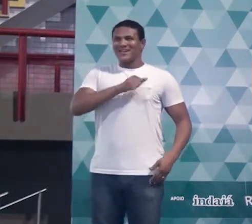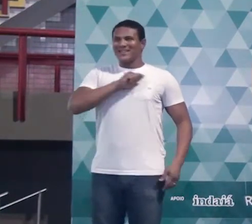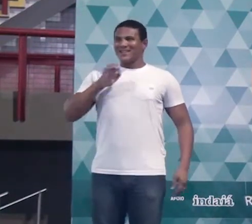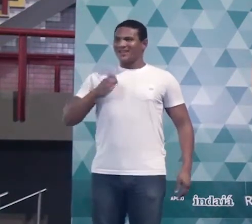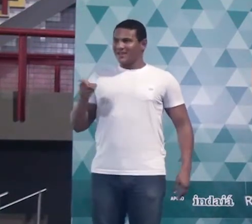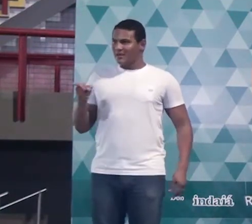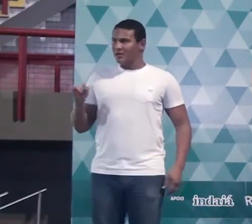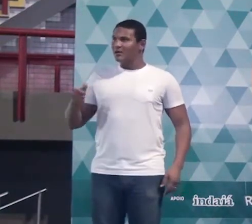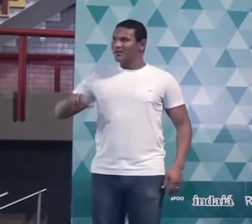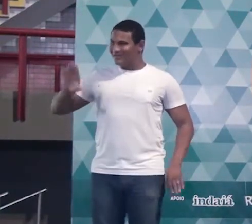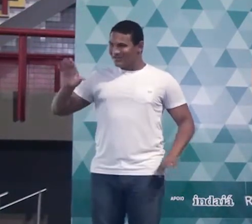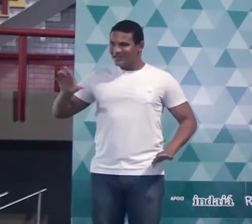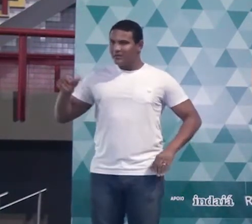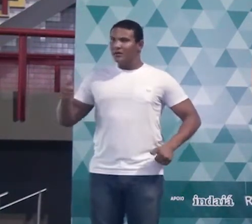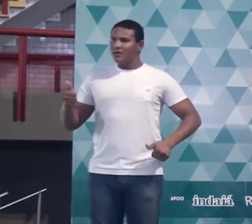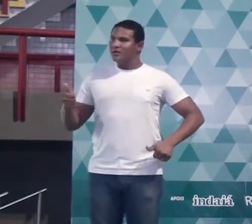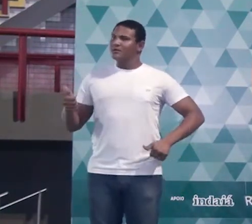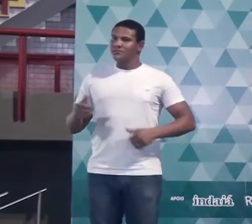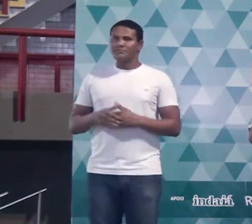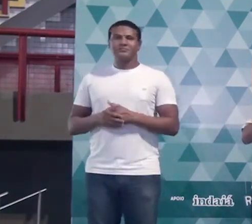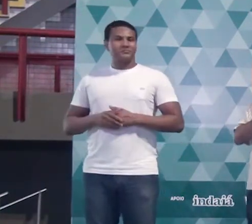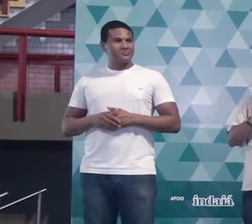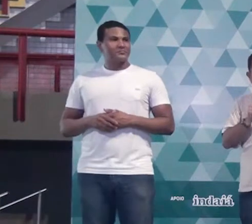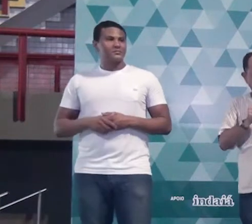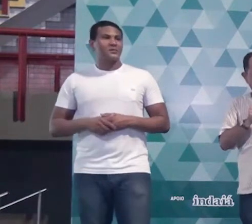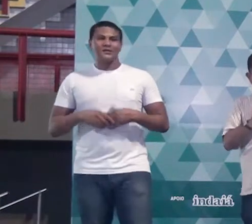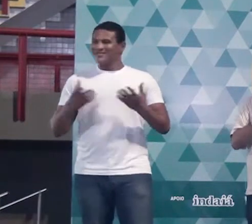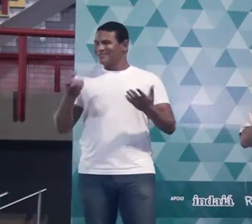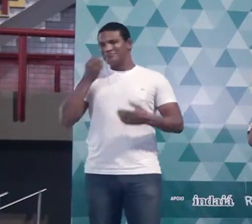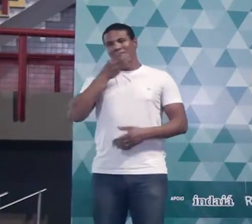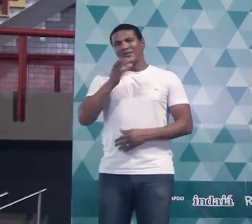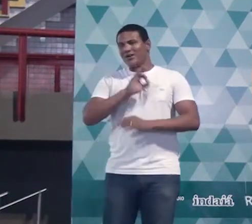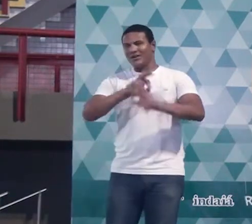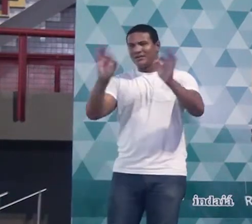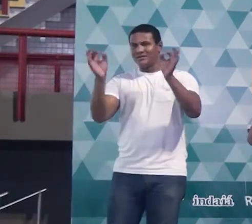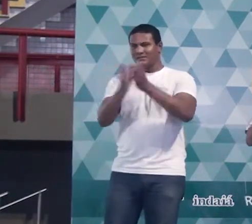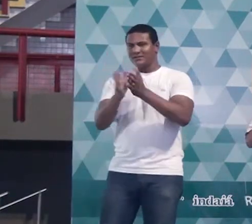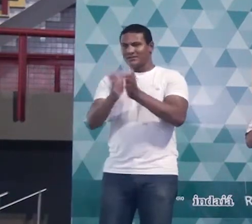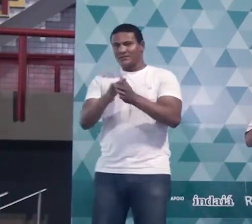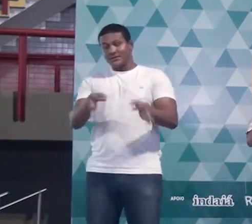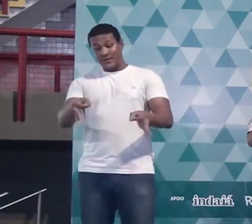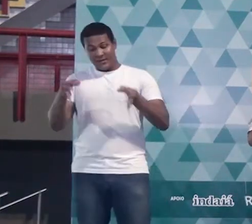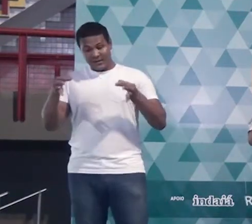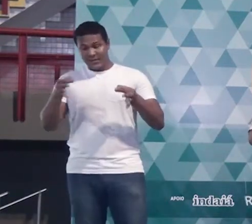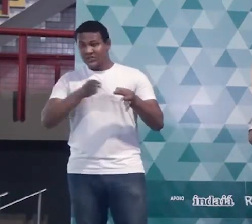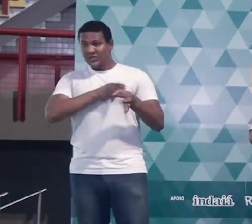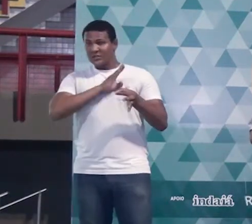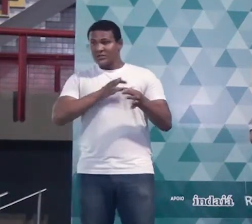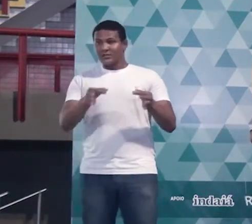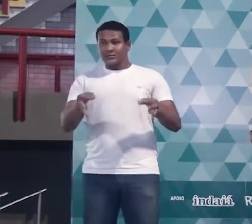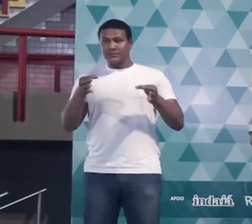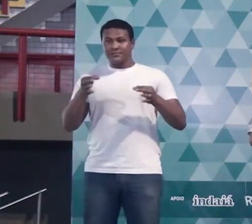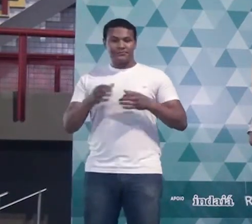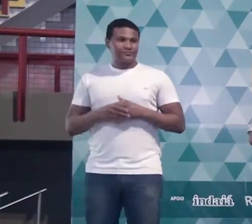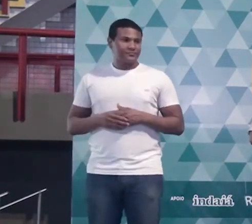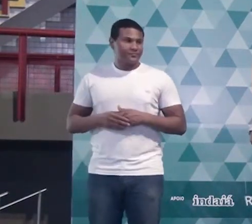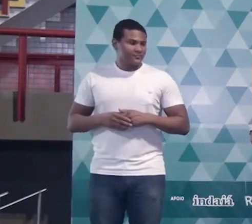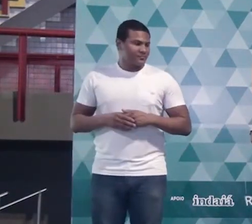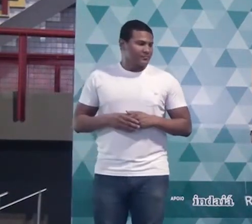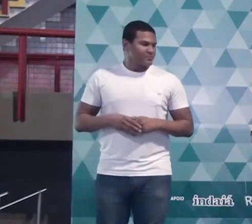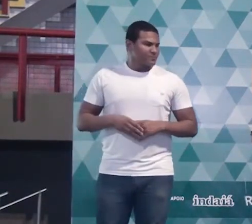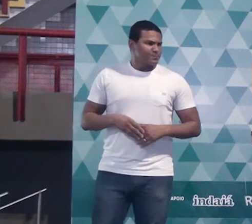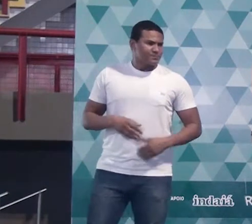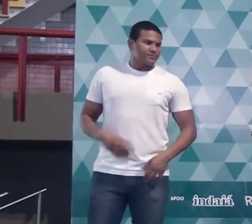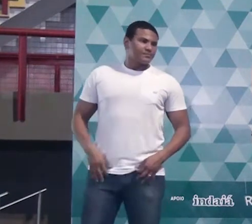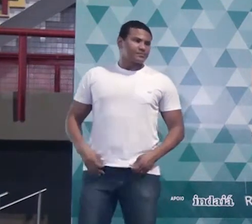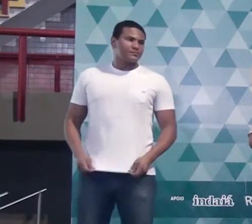Enem? Estão gostando? Como é boa, hein? Como maravilhosa. Vamos ver aqui os recadinhos do coração para quebrar esse clima. Como é que